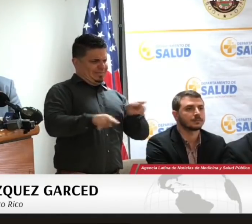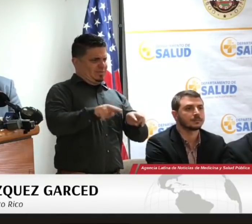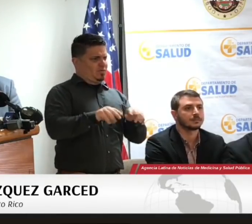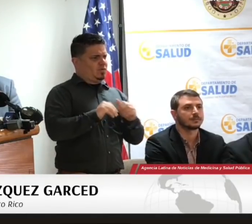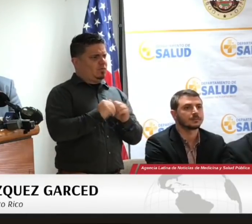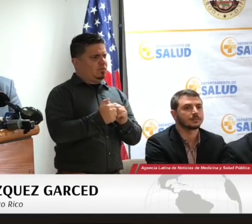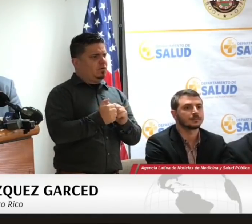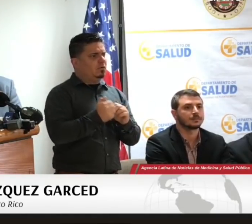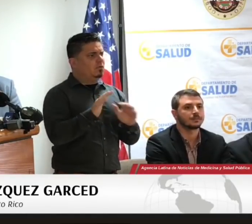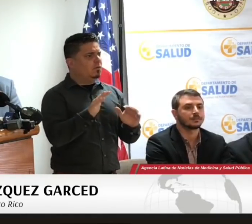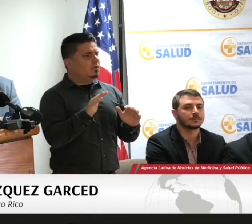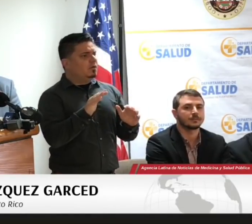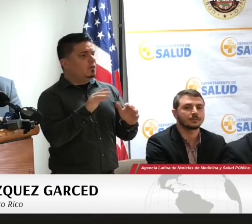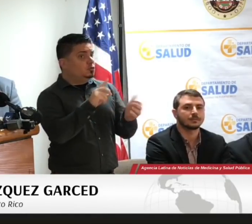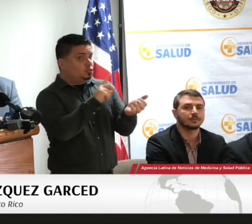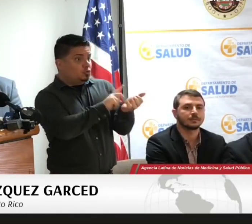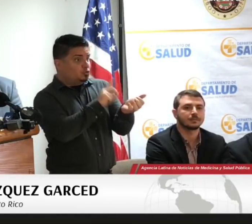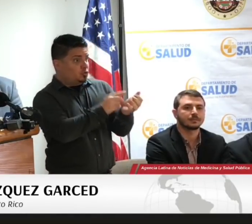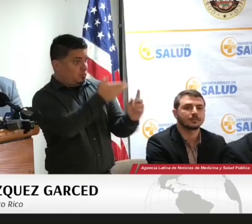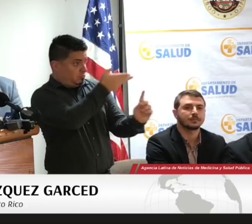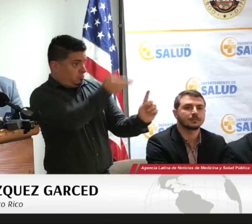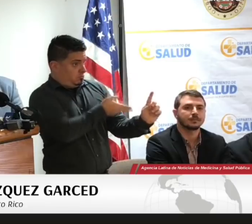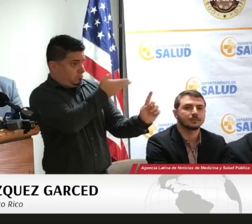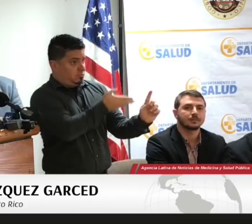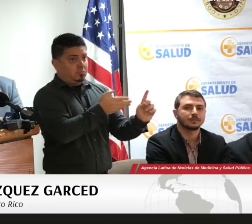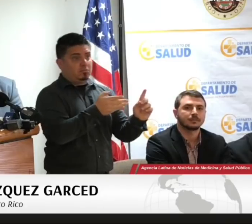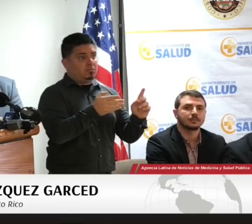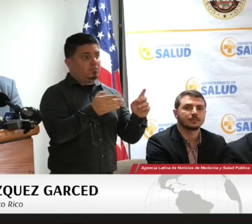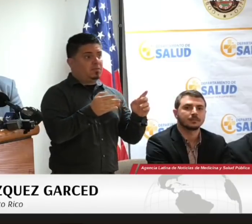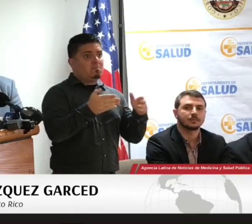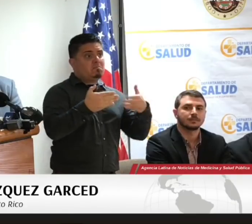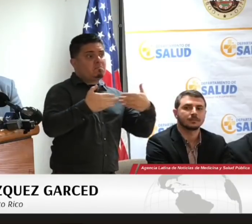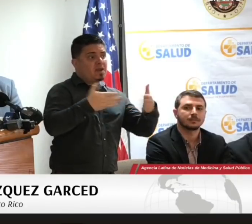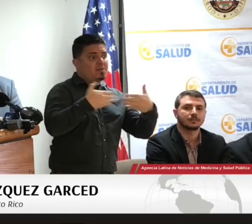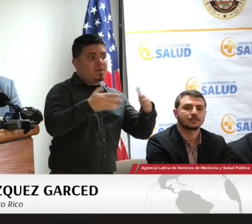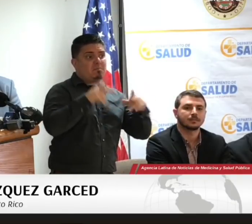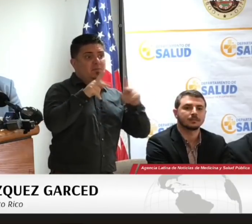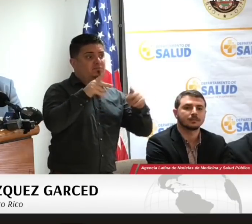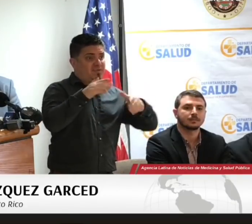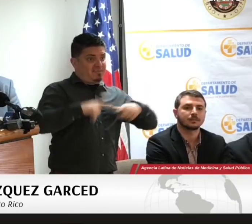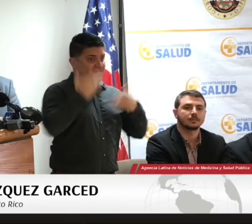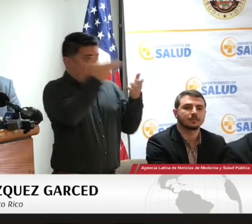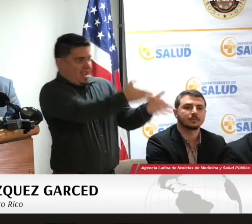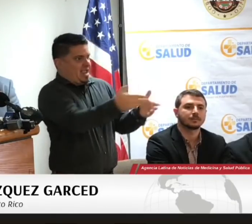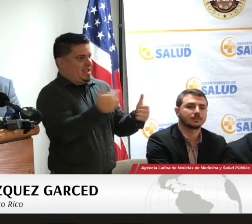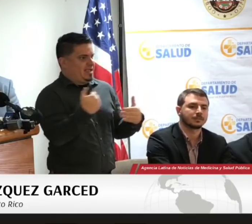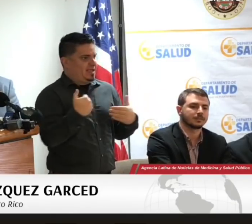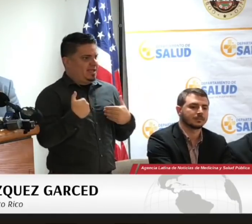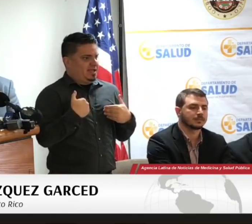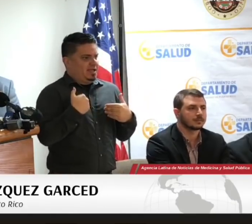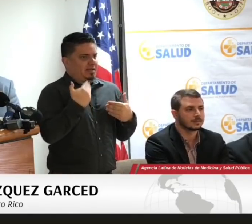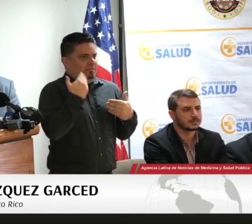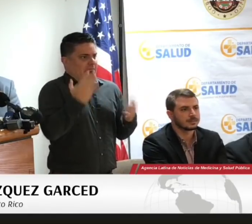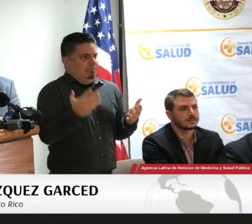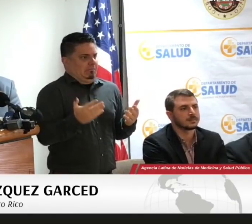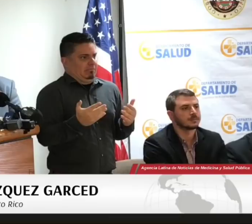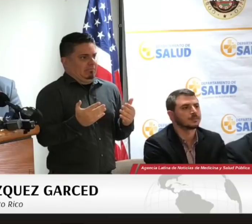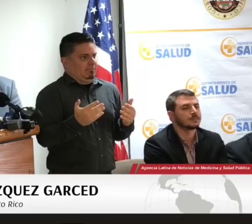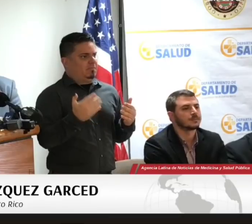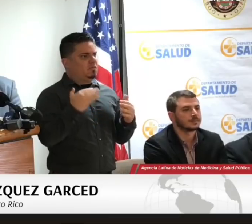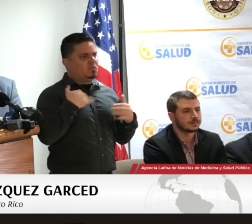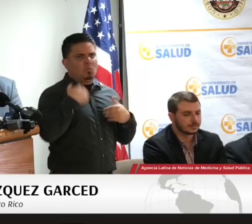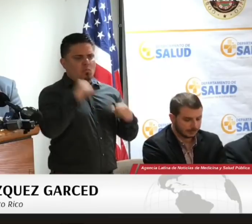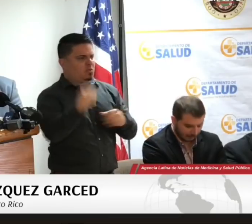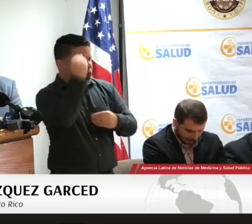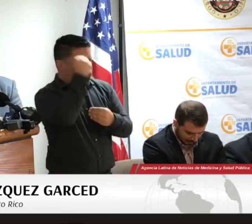sus ciudadanos. Yo sí le puedo decir al pueblo de Puerto Rico que nosotros sí fuimos muy responsables con nuestros ciudadanos.